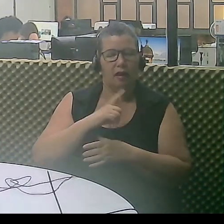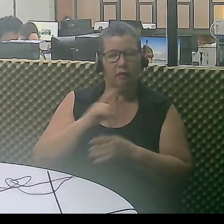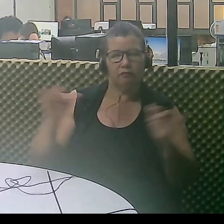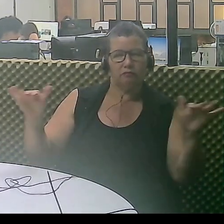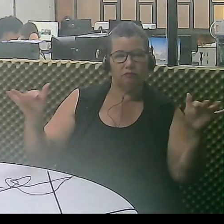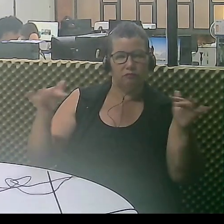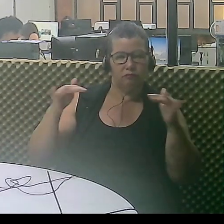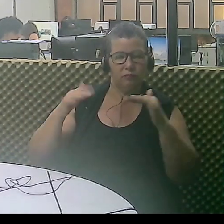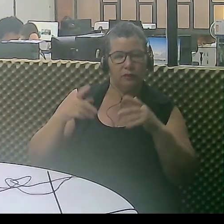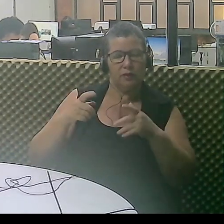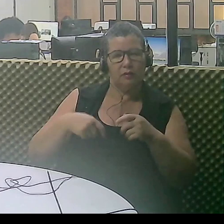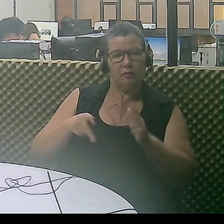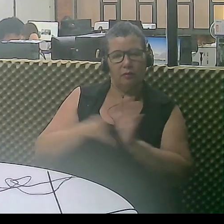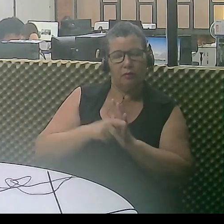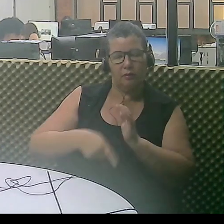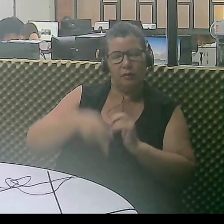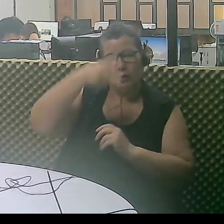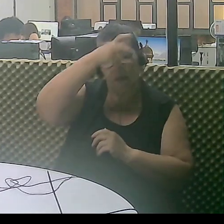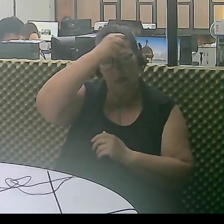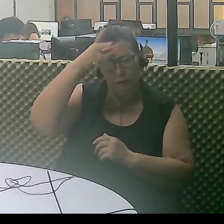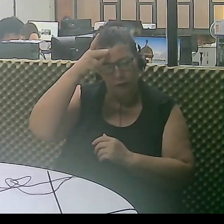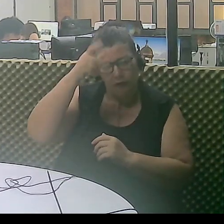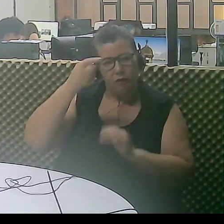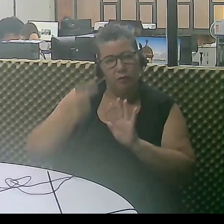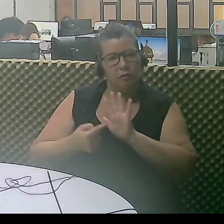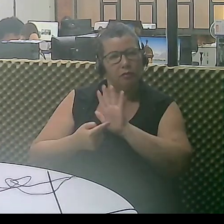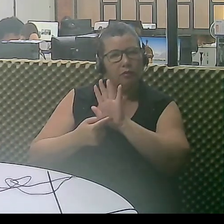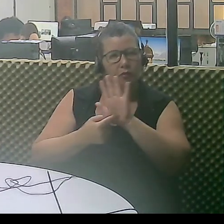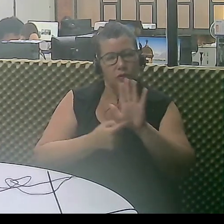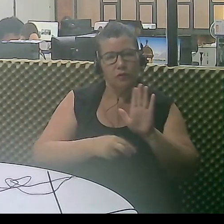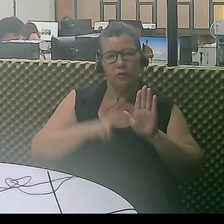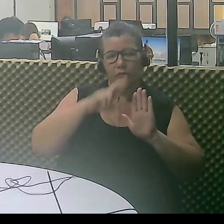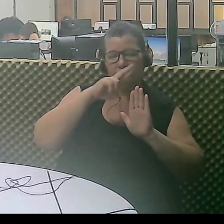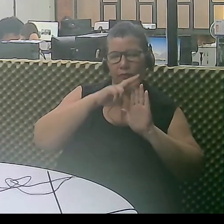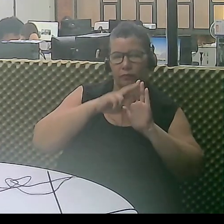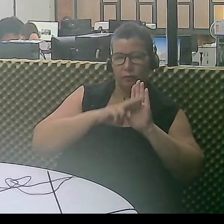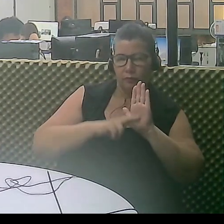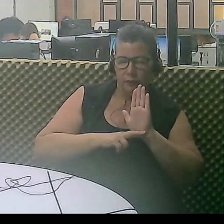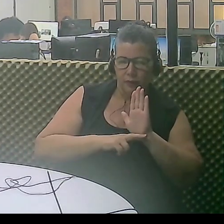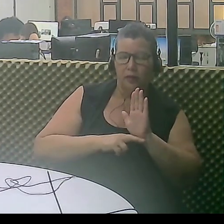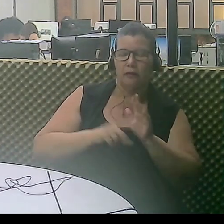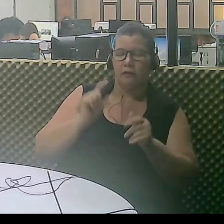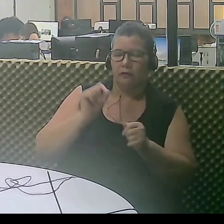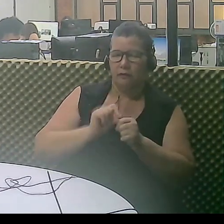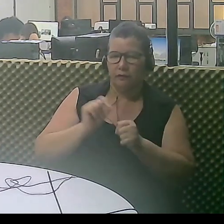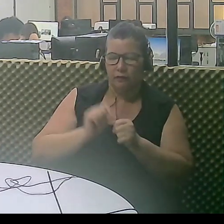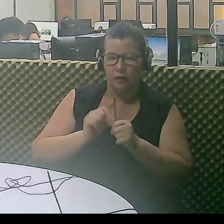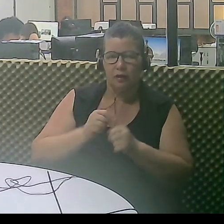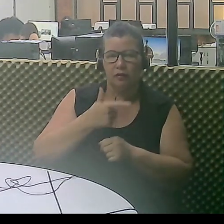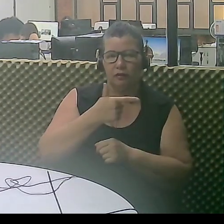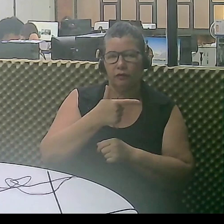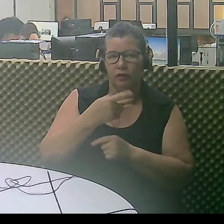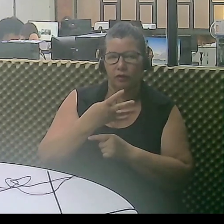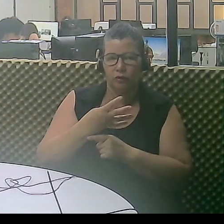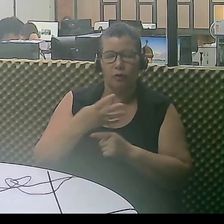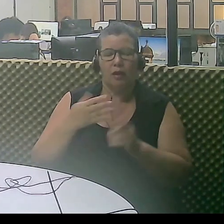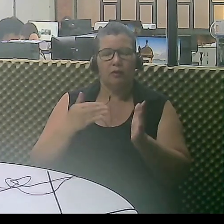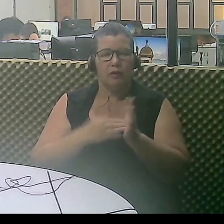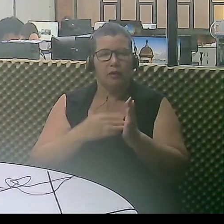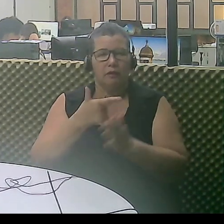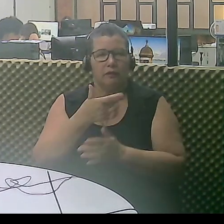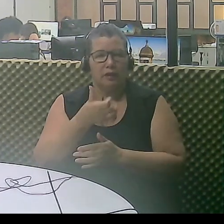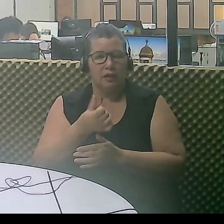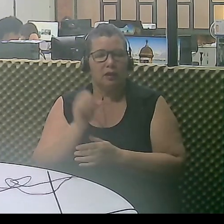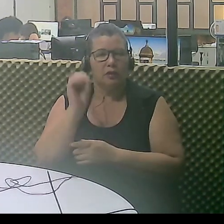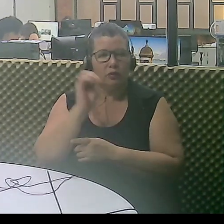no Centro Administrativo Municipal, foram apresentadas as diretrizes para o evento que será realizado de 24 a 26 de